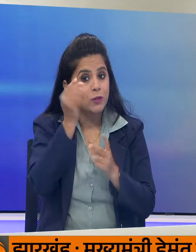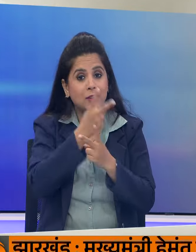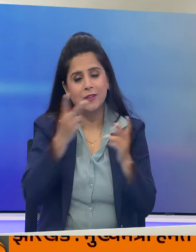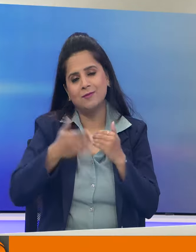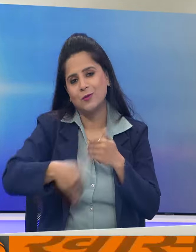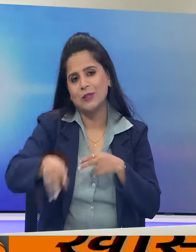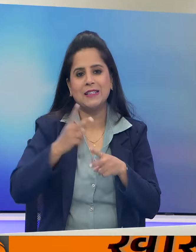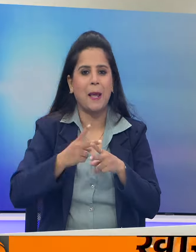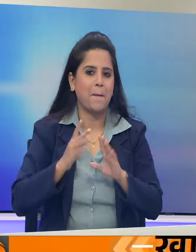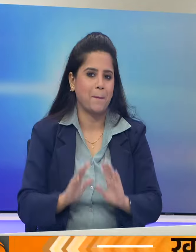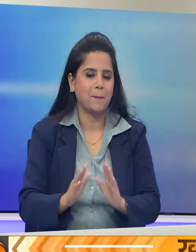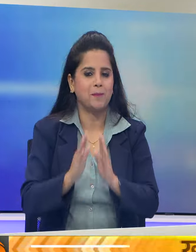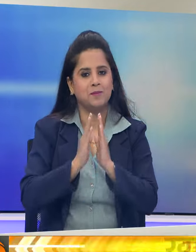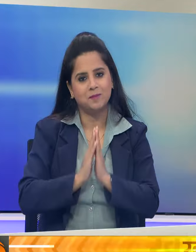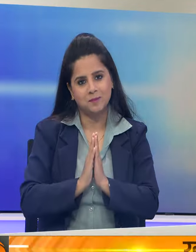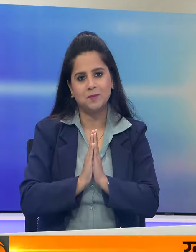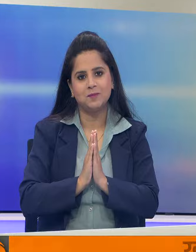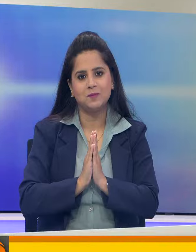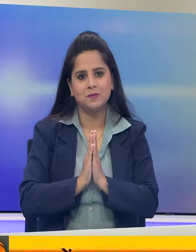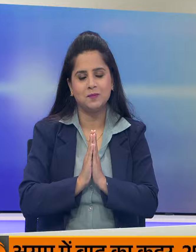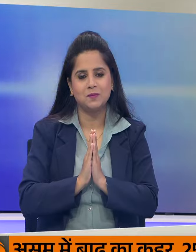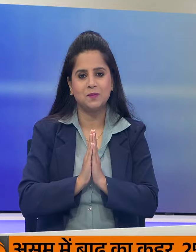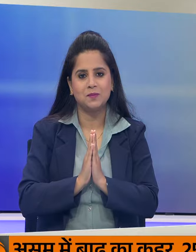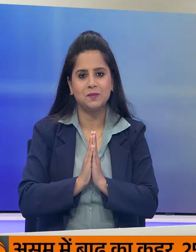ही जारी रहेगा। नमस्कार।